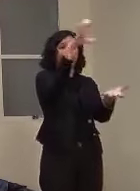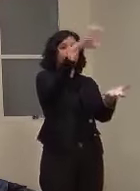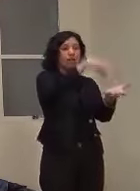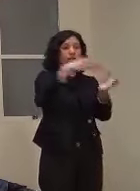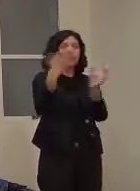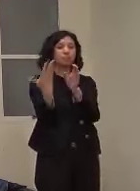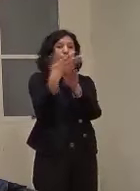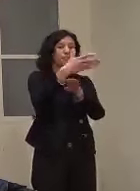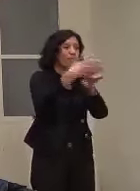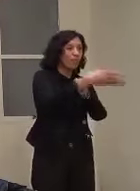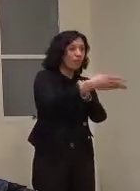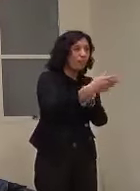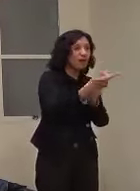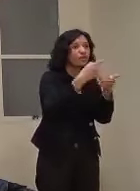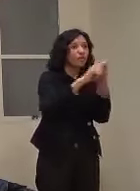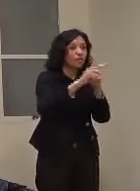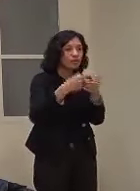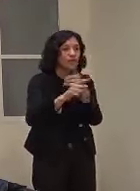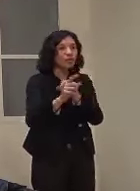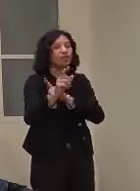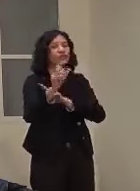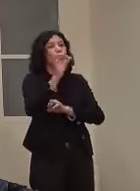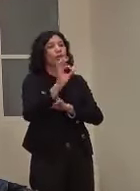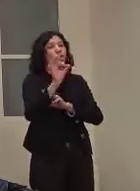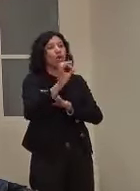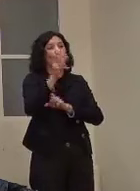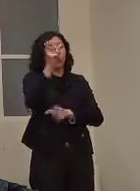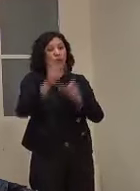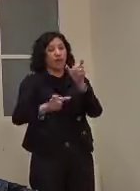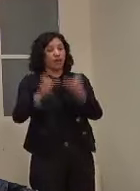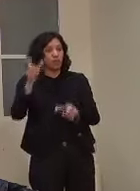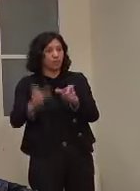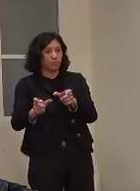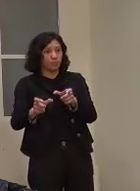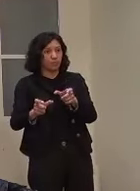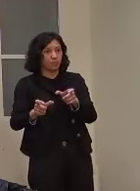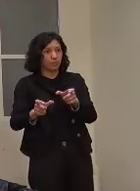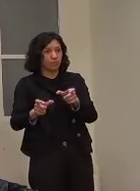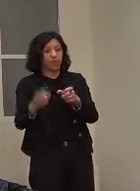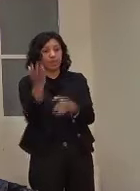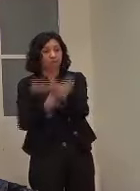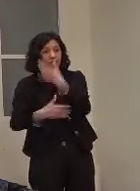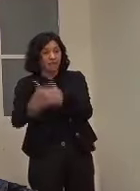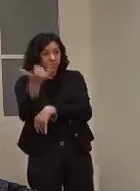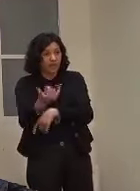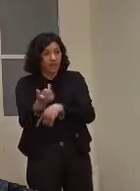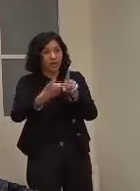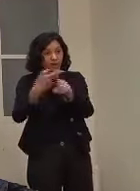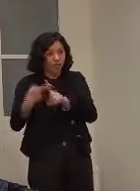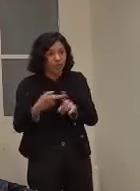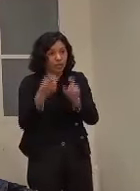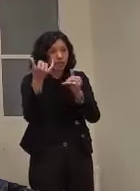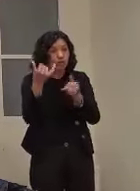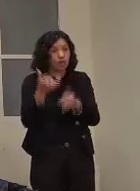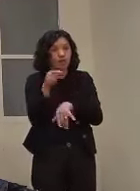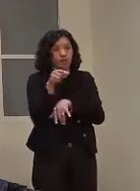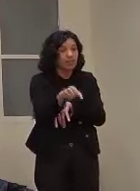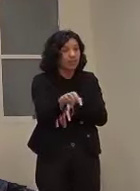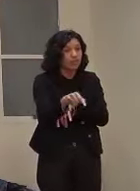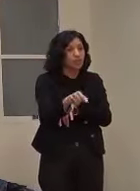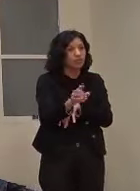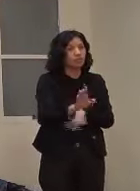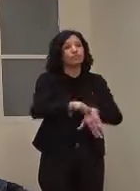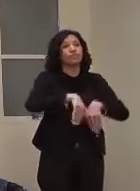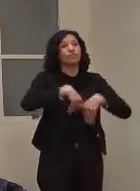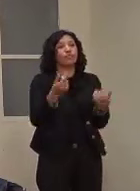o que en su tarea se vincula realmente con las personas con incapacidad a estas permitas los